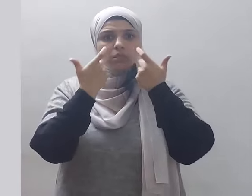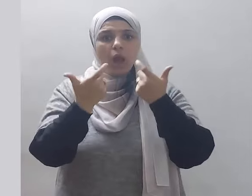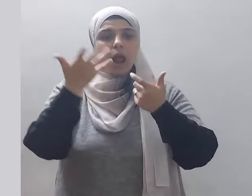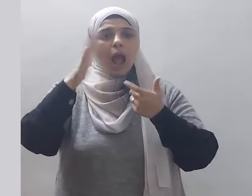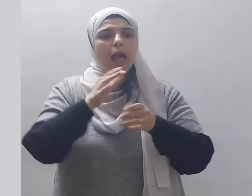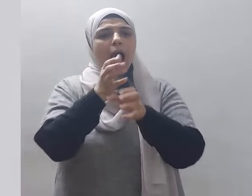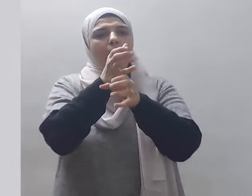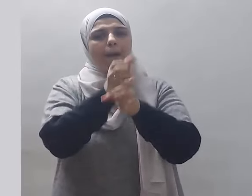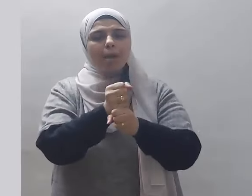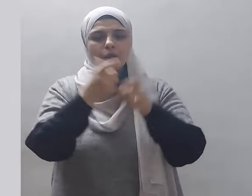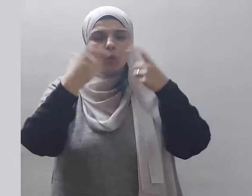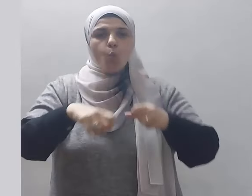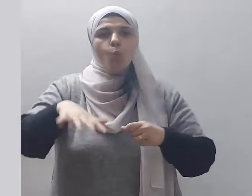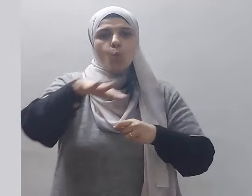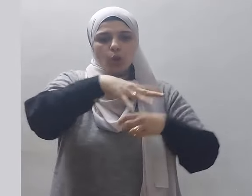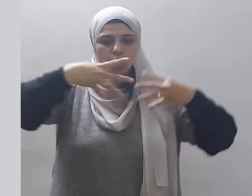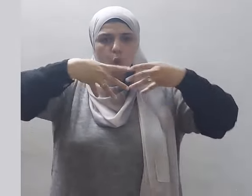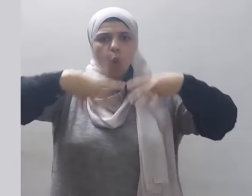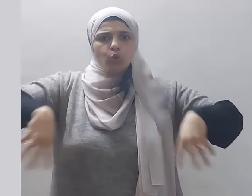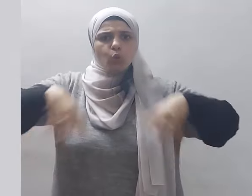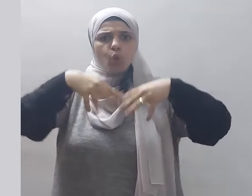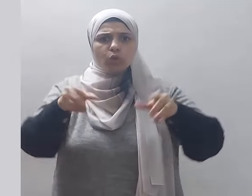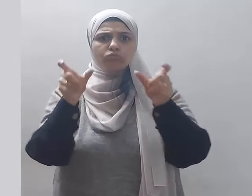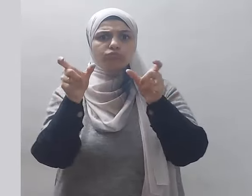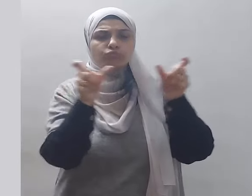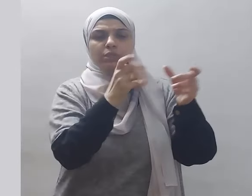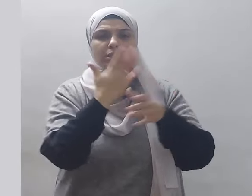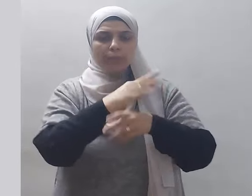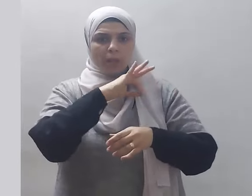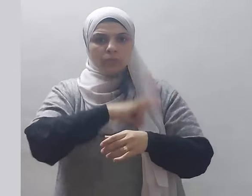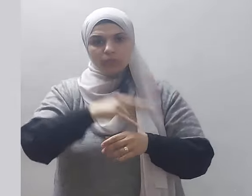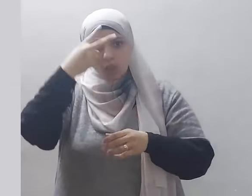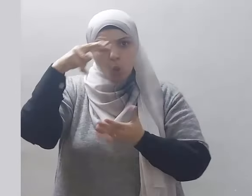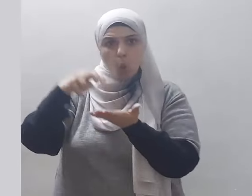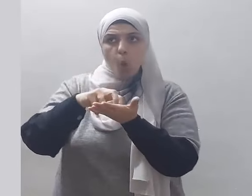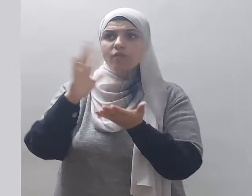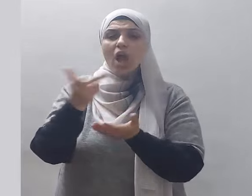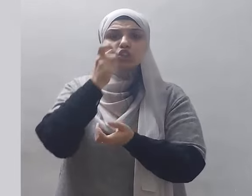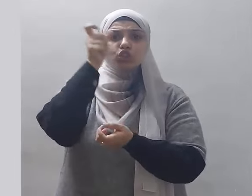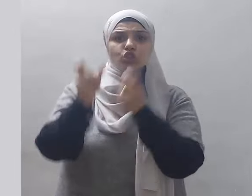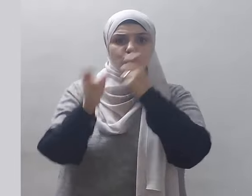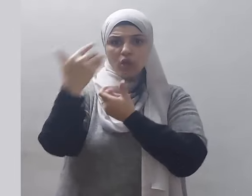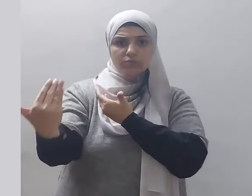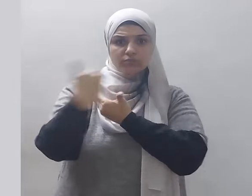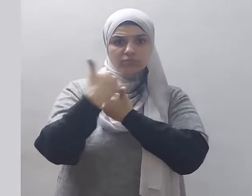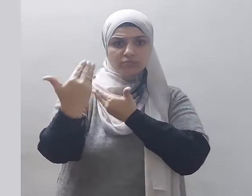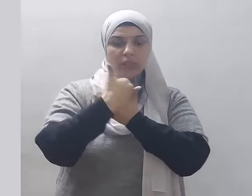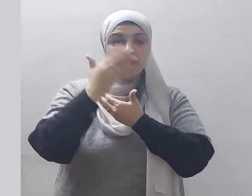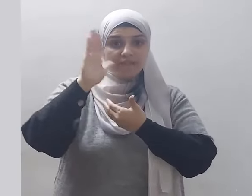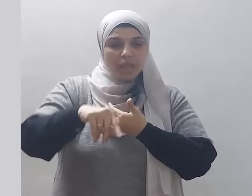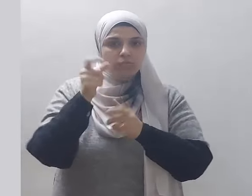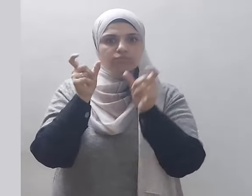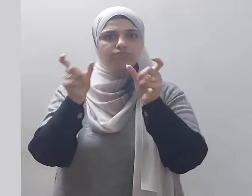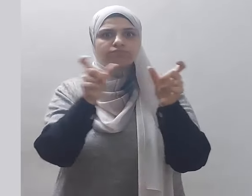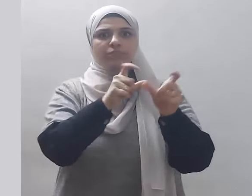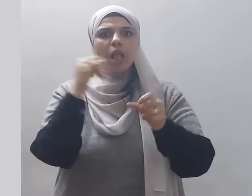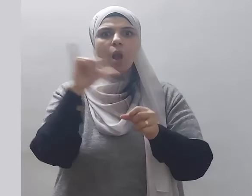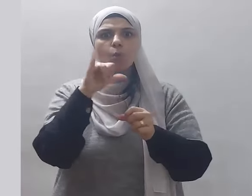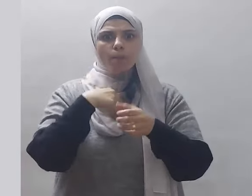الوطن وتامين حدوده ومصالحه وردع من تسول له نفسه المساس به او الاقتراب منه فان